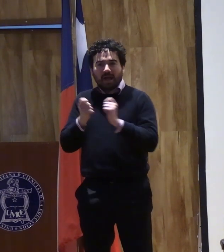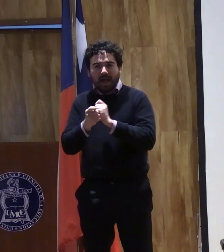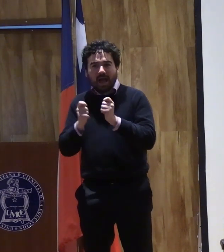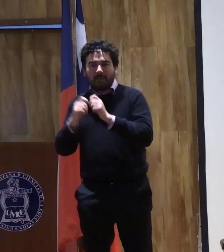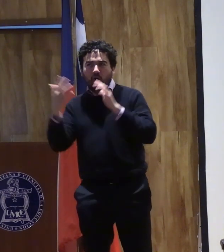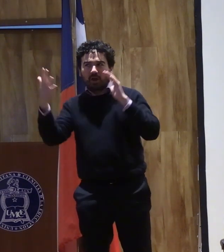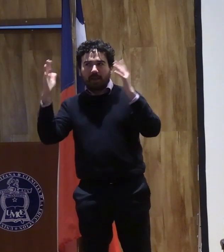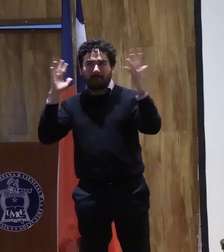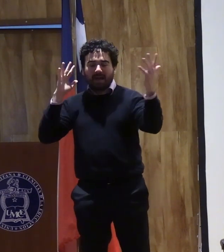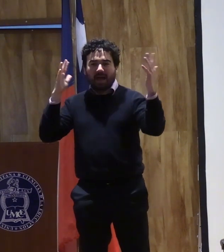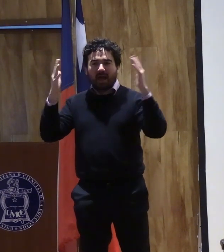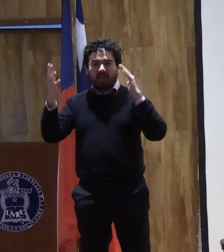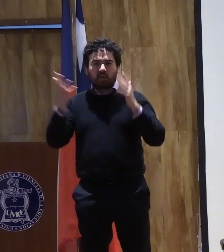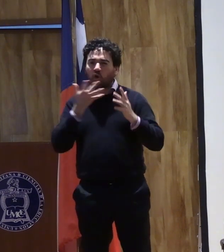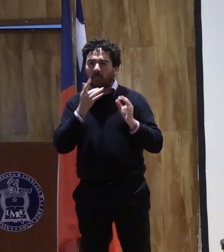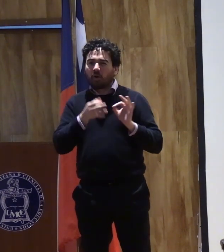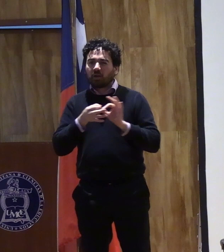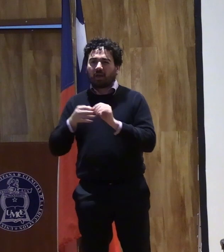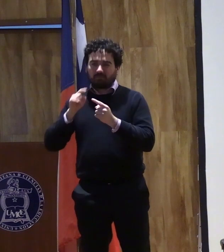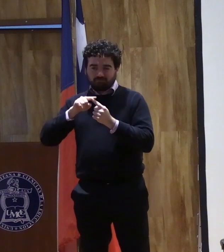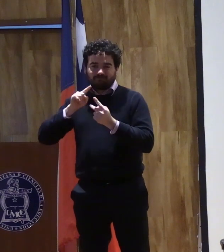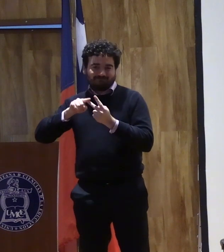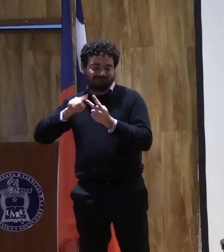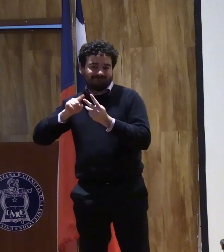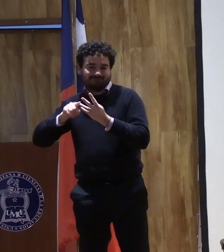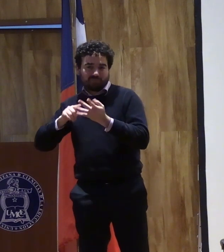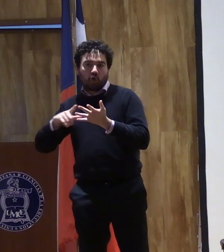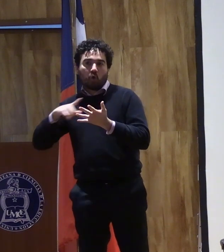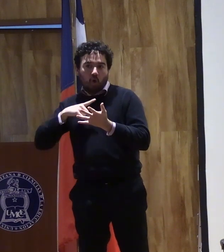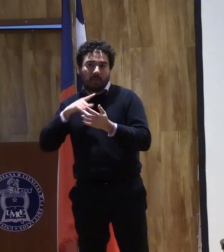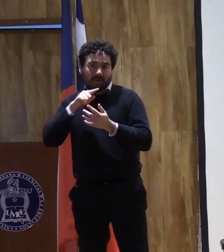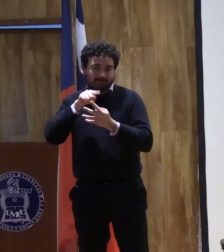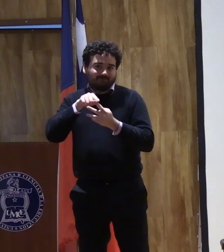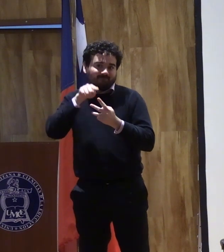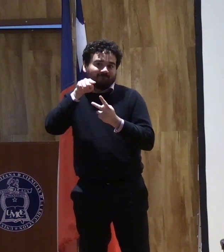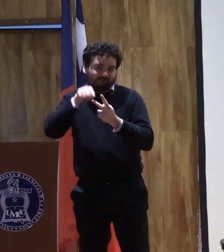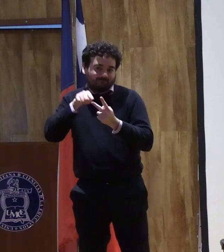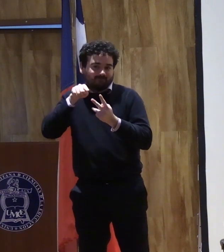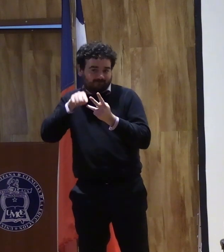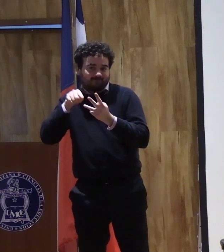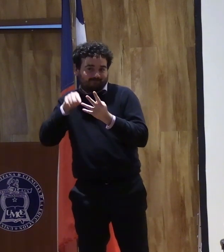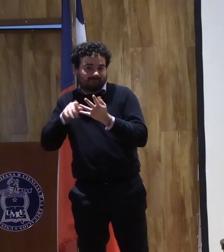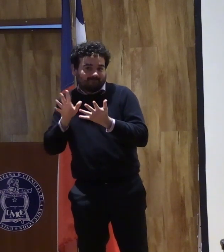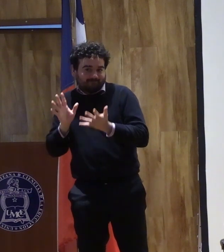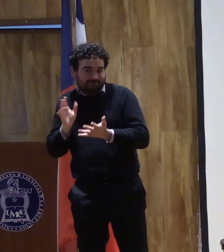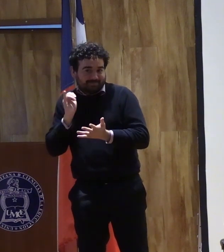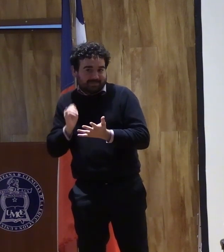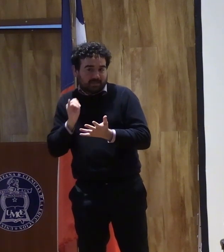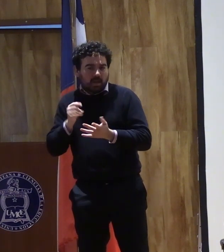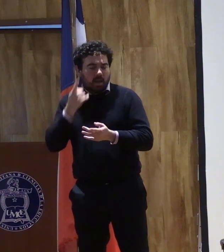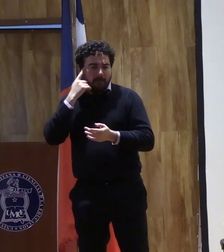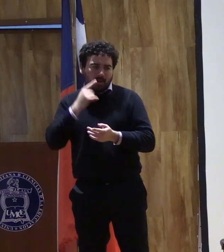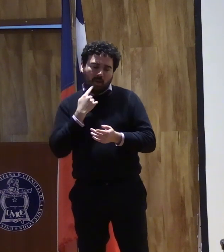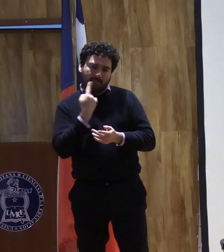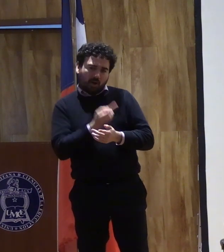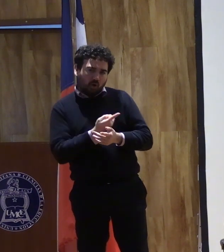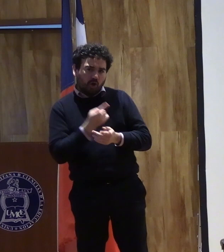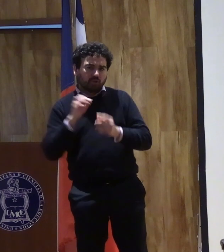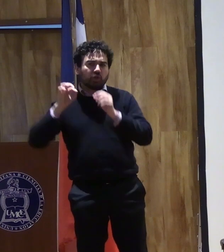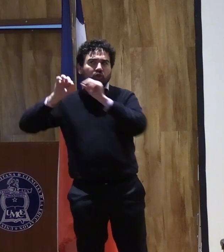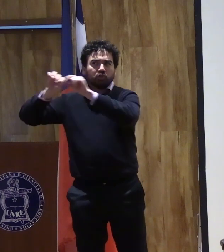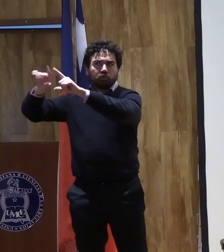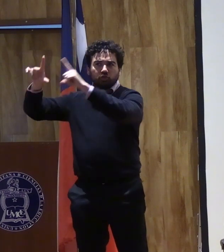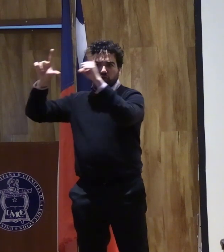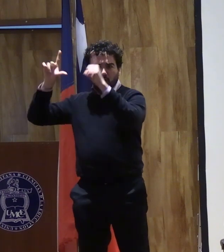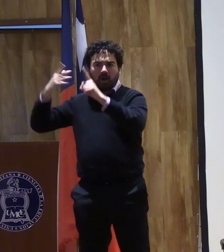Hay varias causas, se apunta a varios culpables. ¿Es posible que el Sol sea